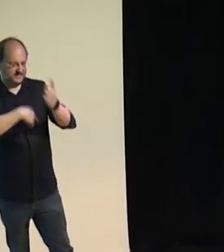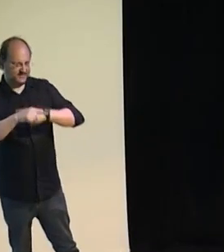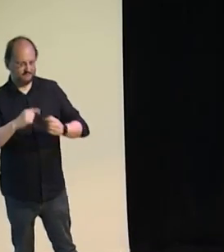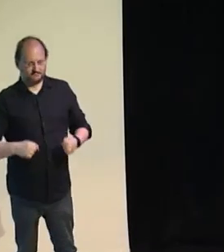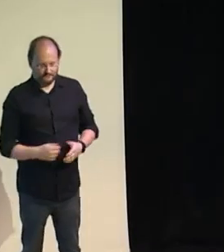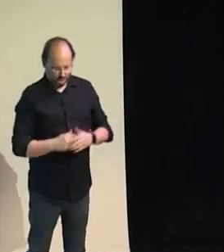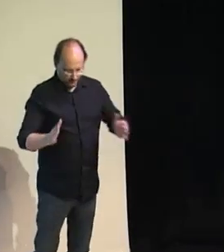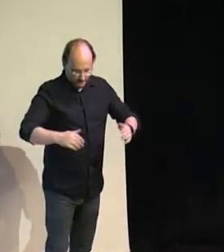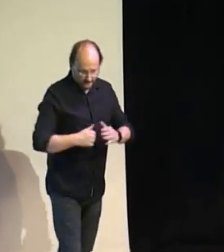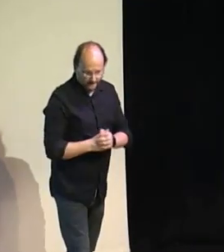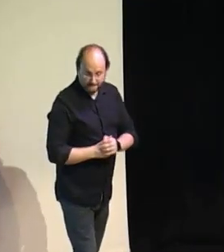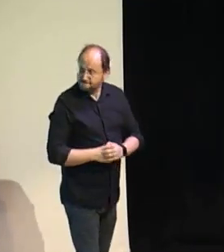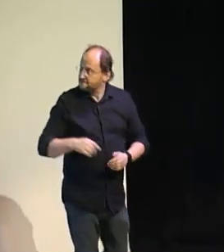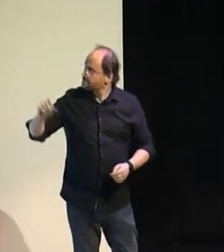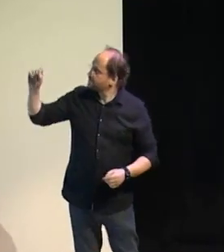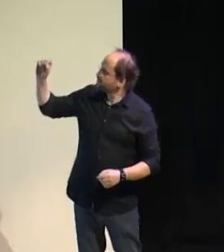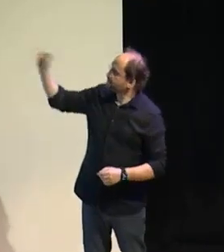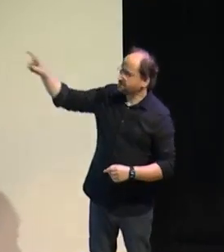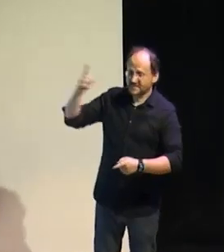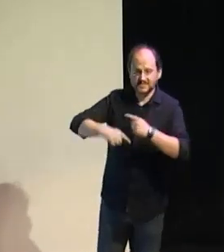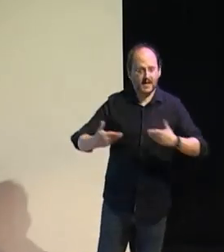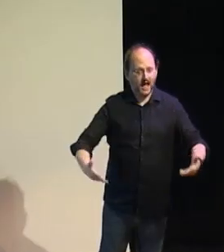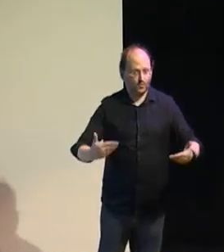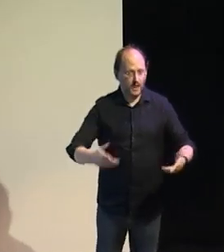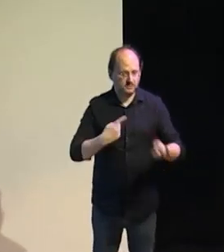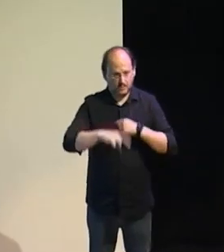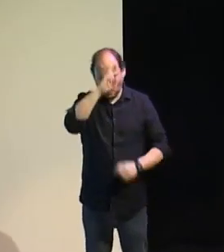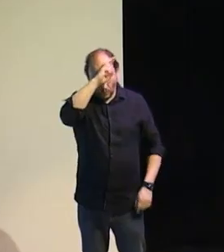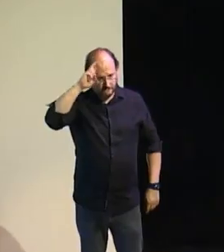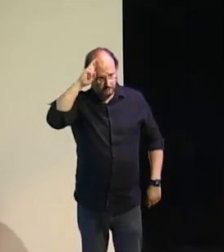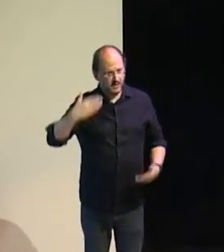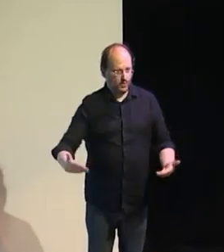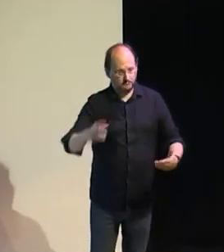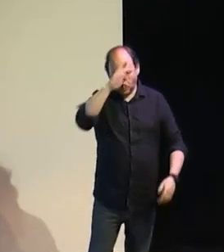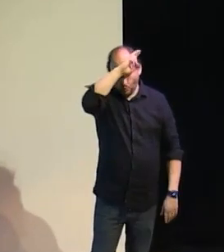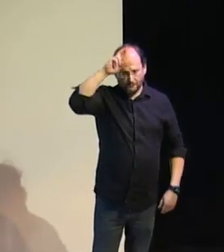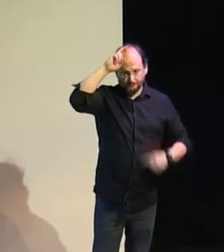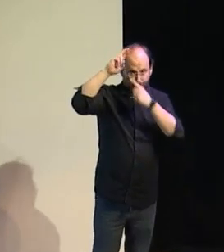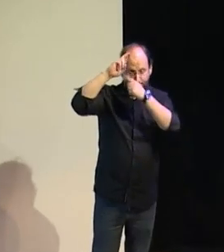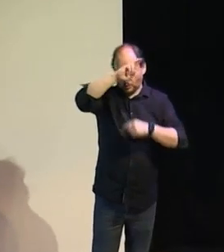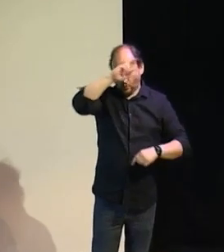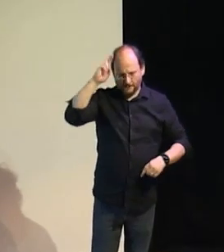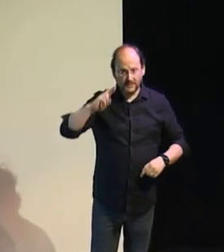Alors, on va partir sur l'analyse d'un signe. Le signe actuel pour dire roi se fait autour de la